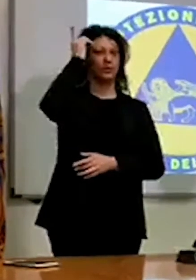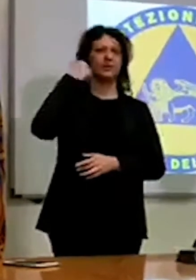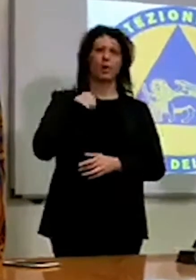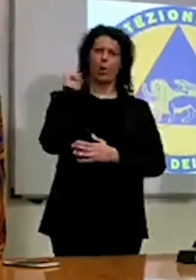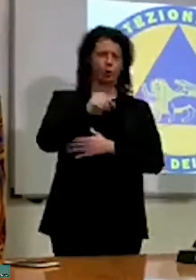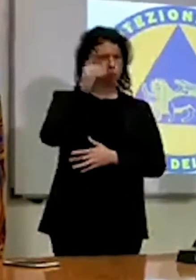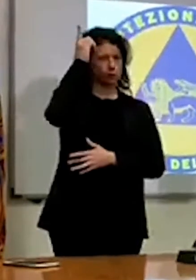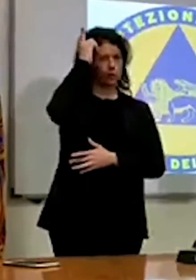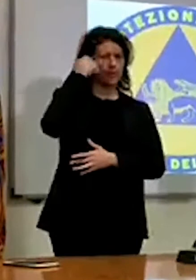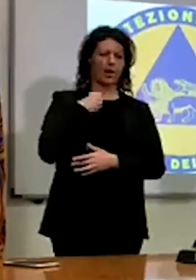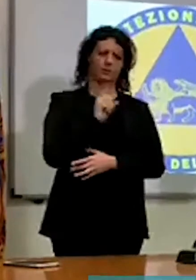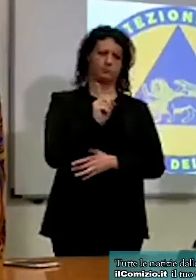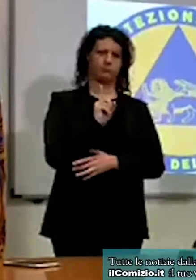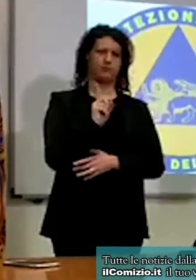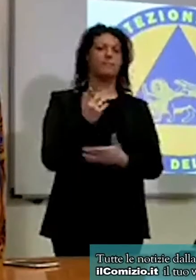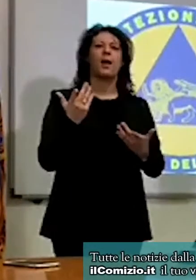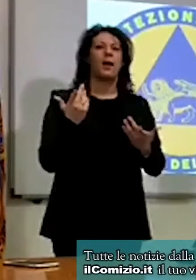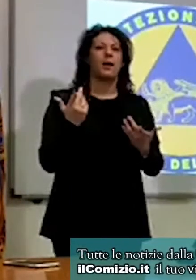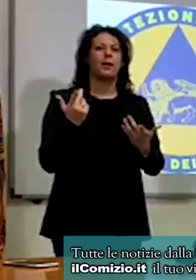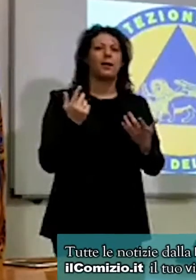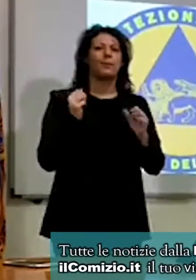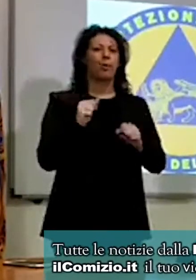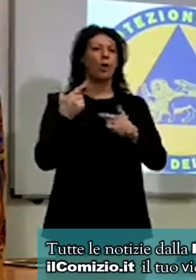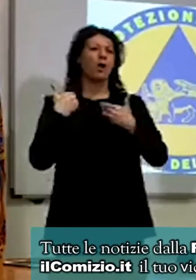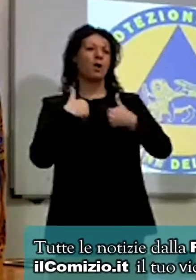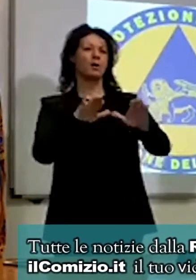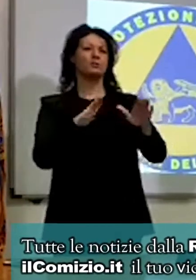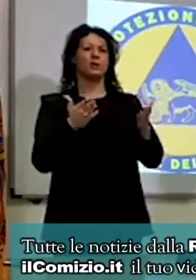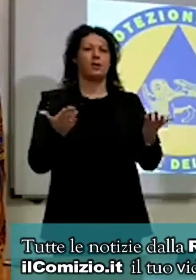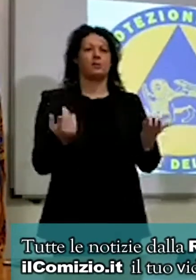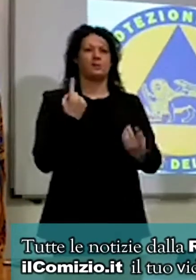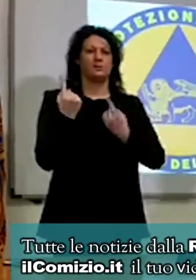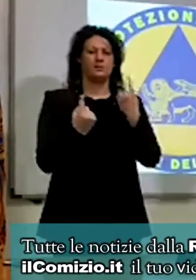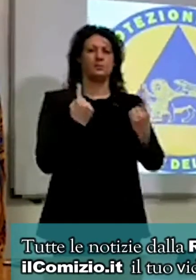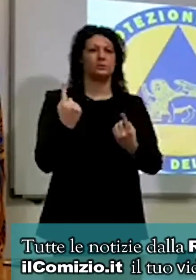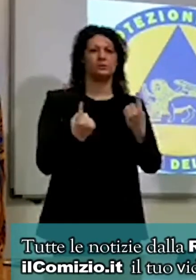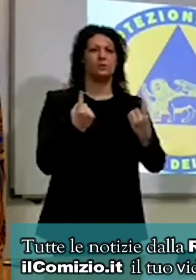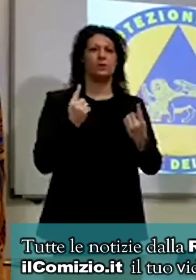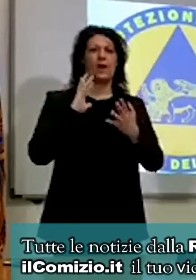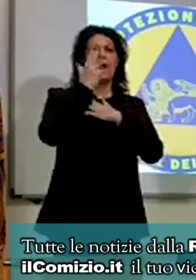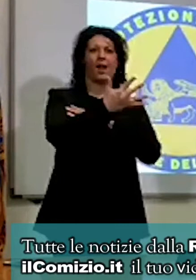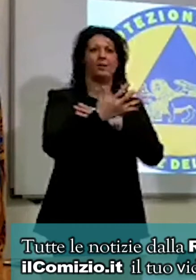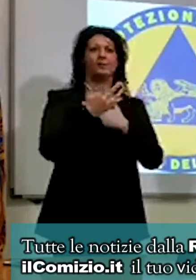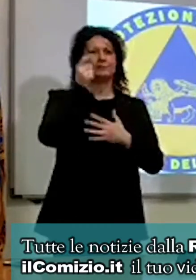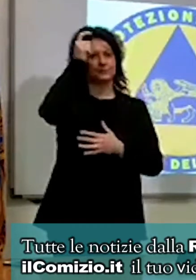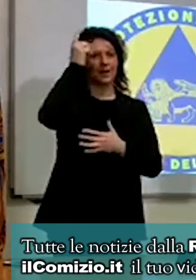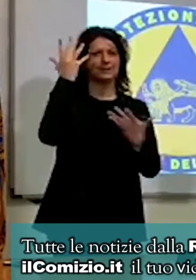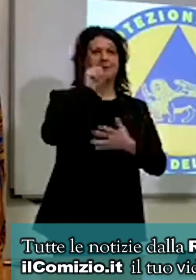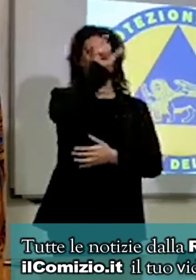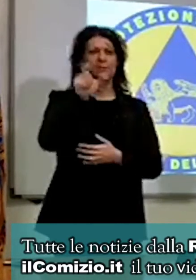rilasciare dà per persa realtà come come la italia